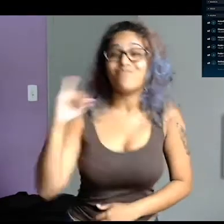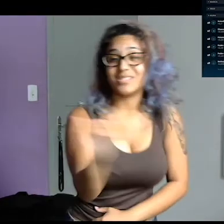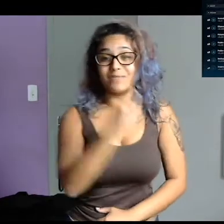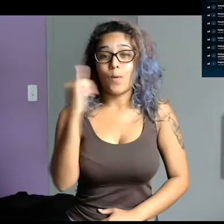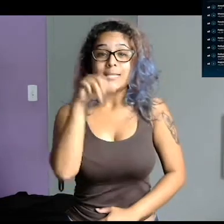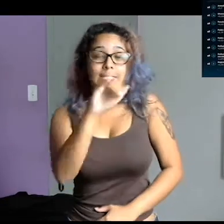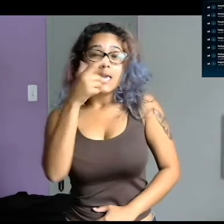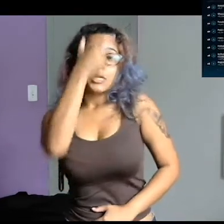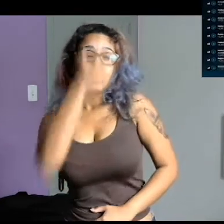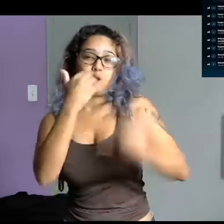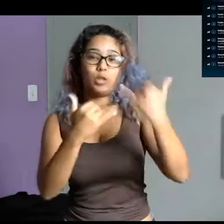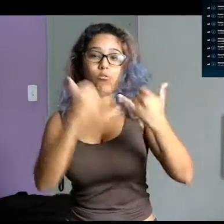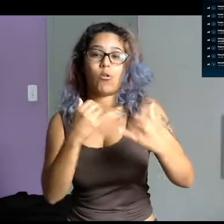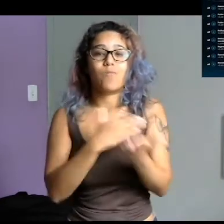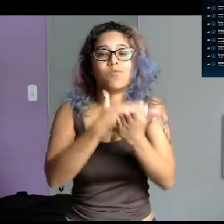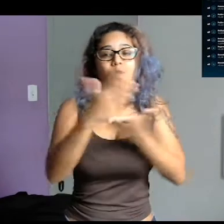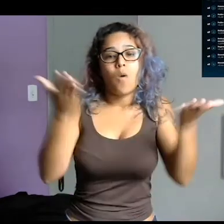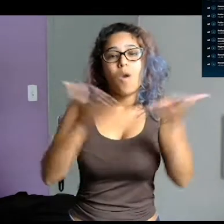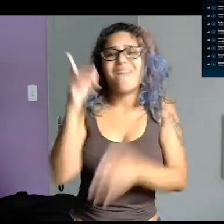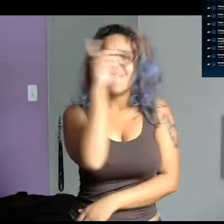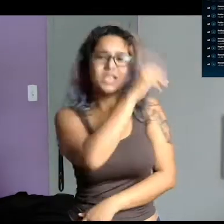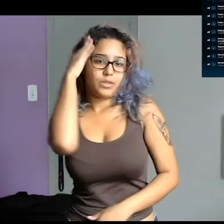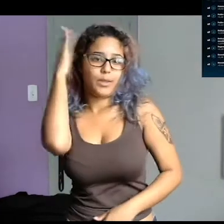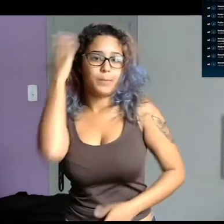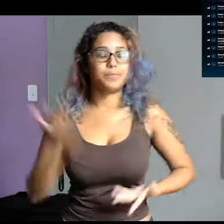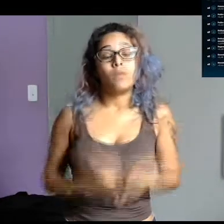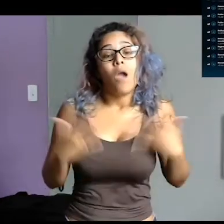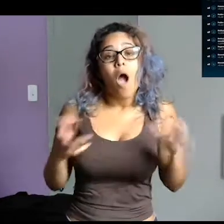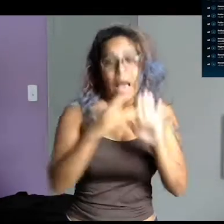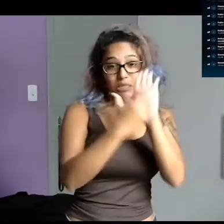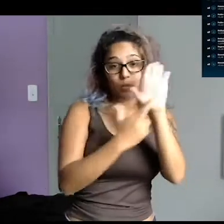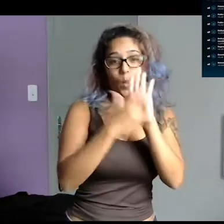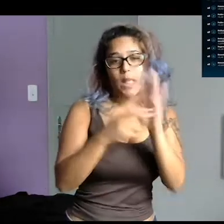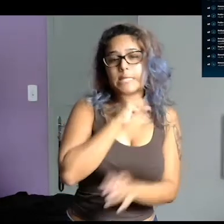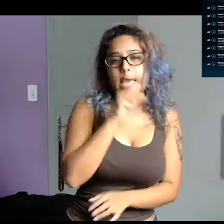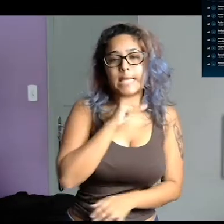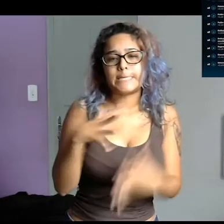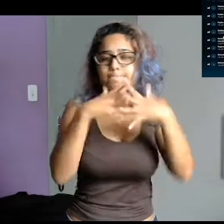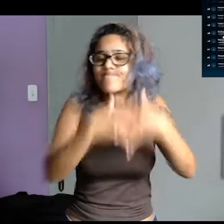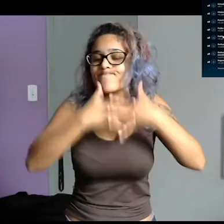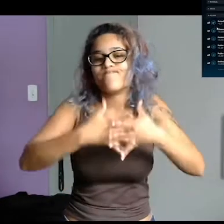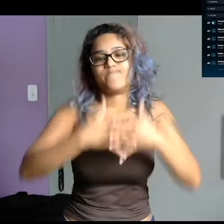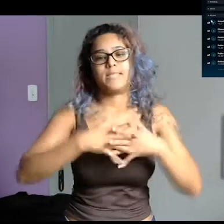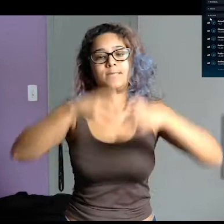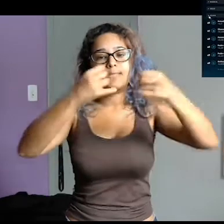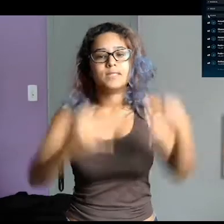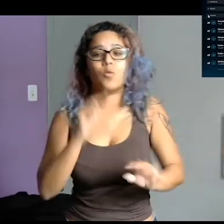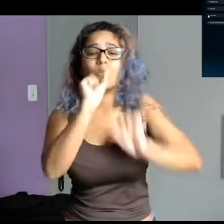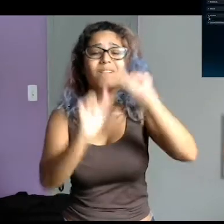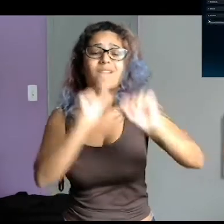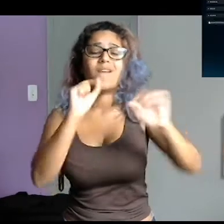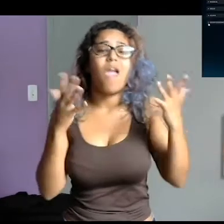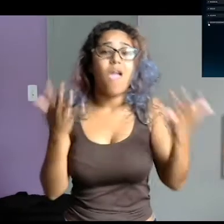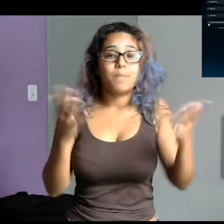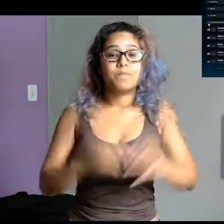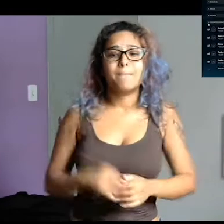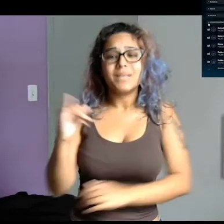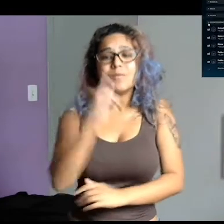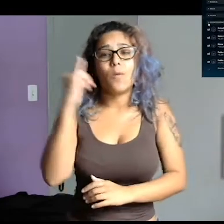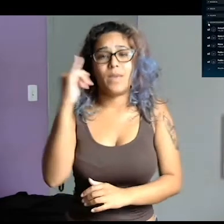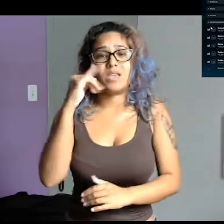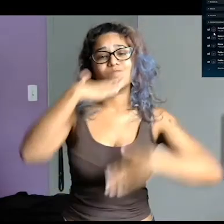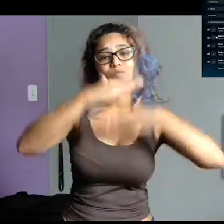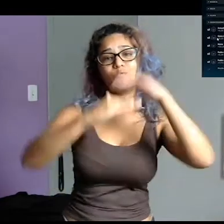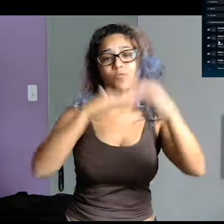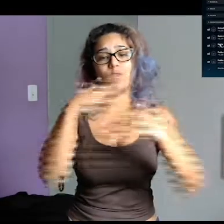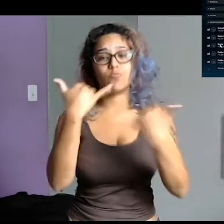difícil de entender. As antigas runas, elas não eram tão claras no que elas te entregavam durante as partidas. O que é aquela escolha que você